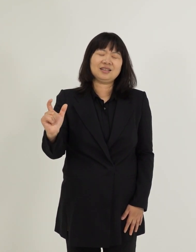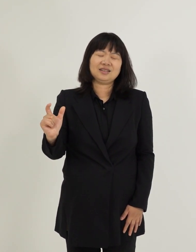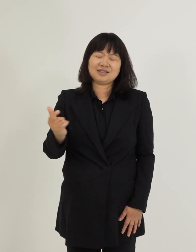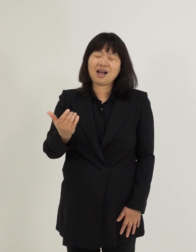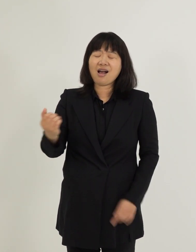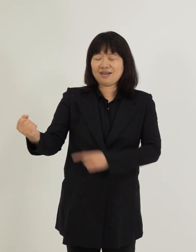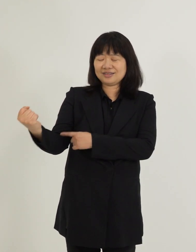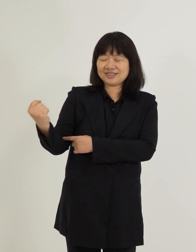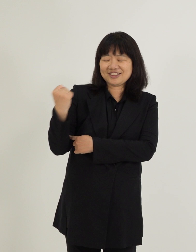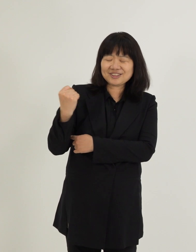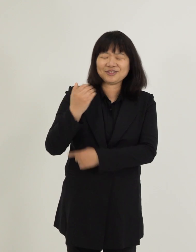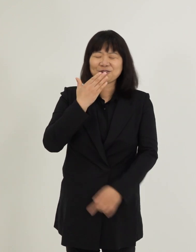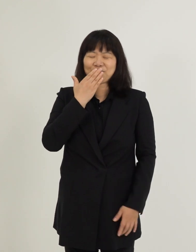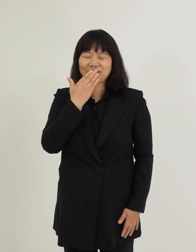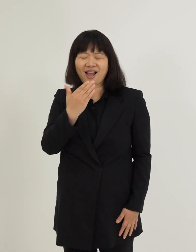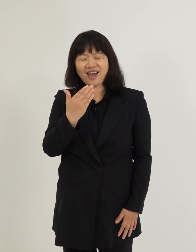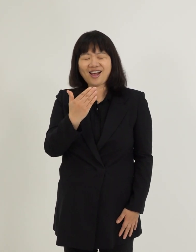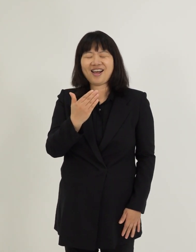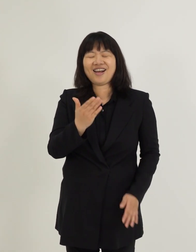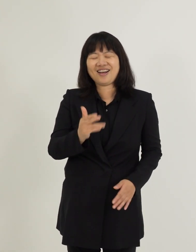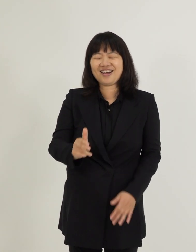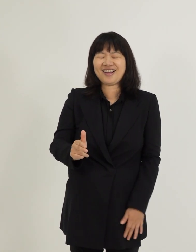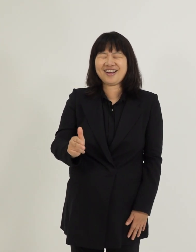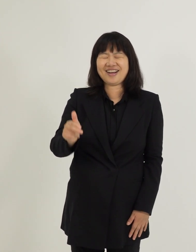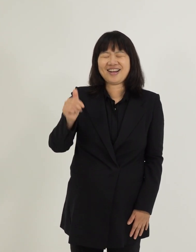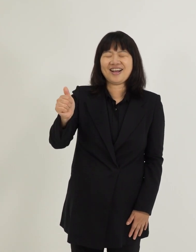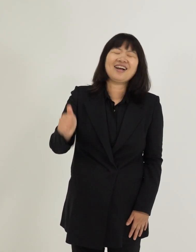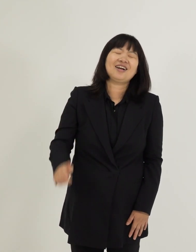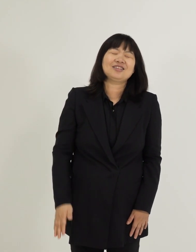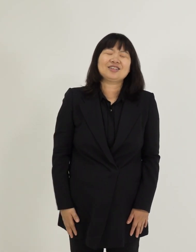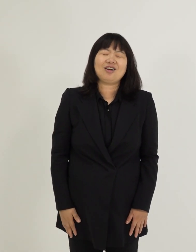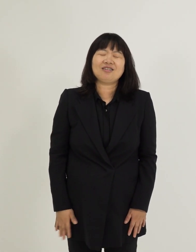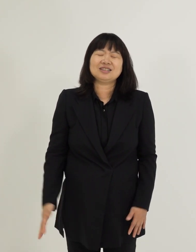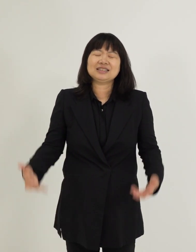강하고 능하신 주로다.